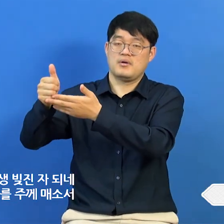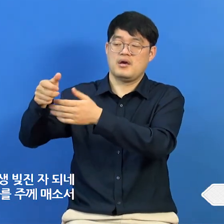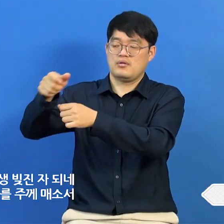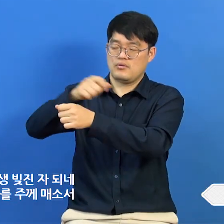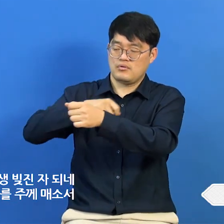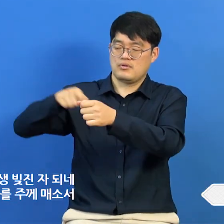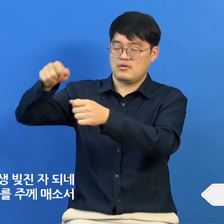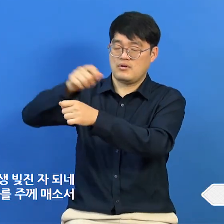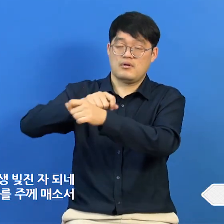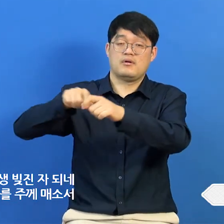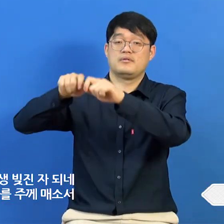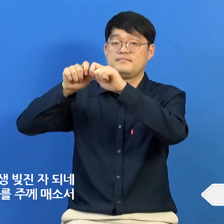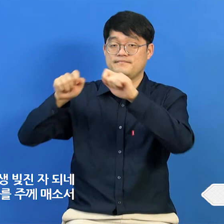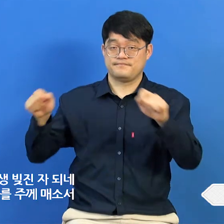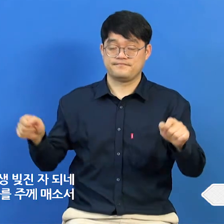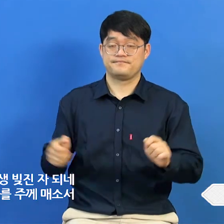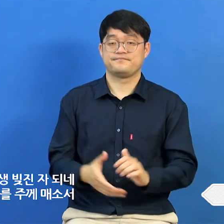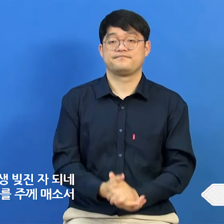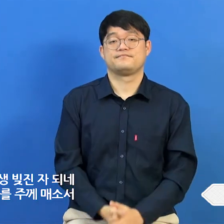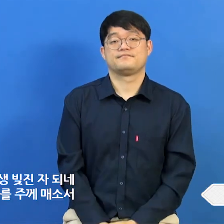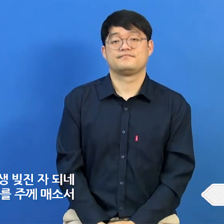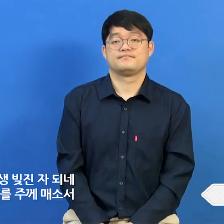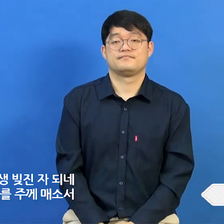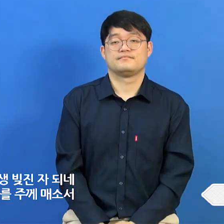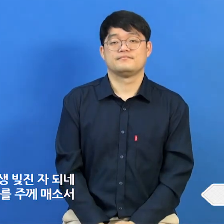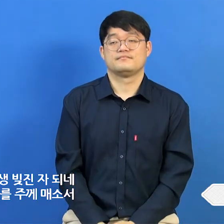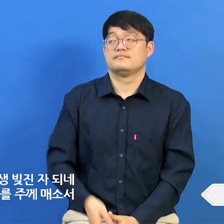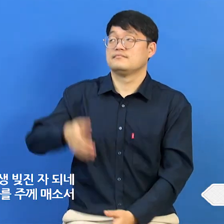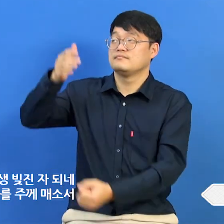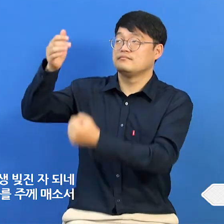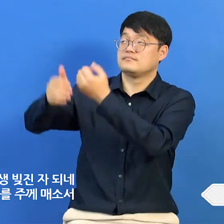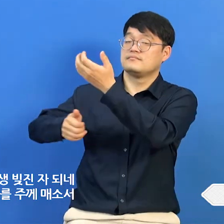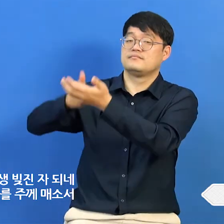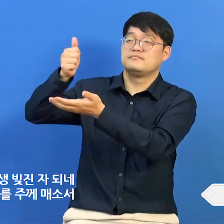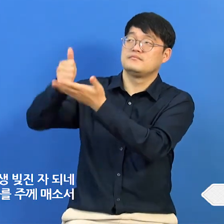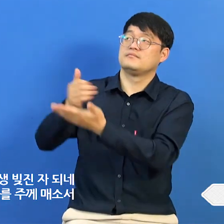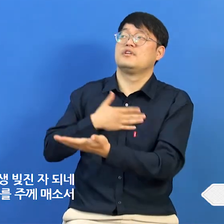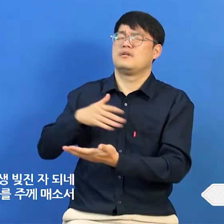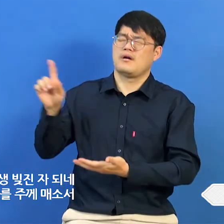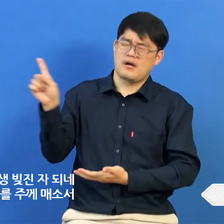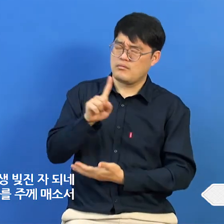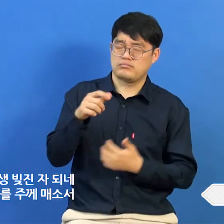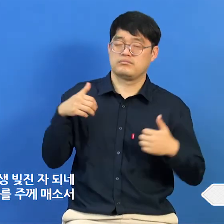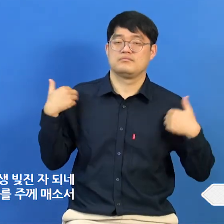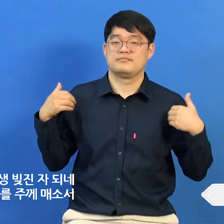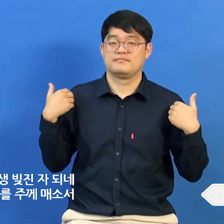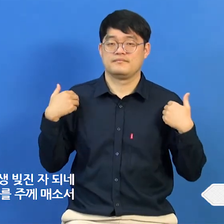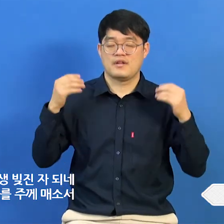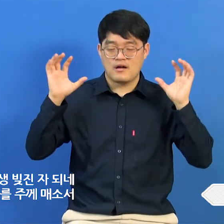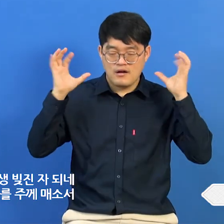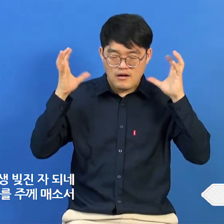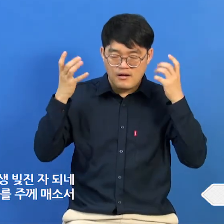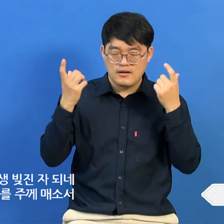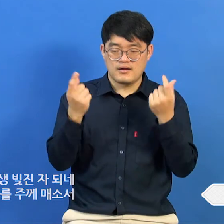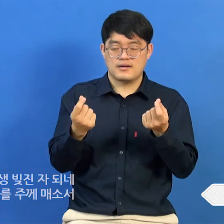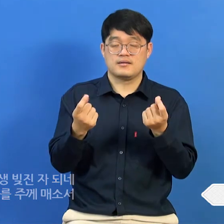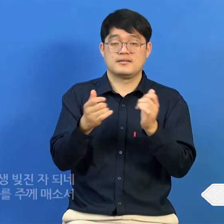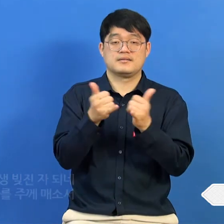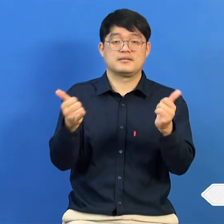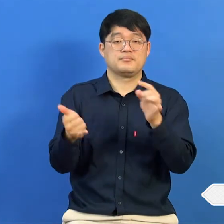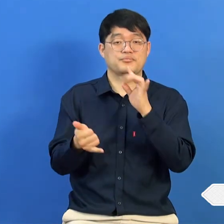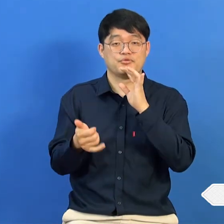주께 매소서. 하나님, 나는 아무것도 모릅니다. 어린아이 같은 자일 뿐입니다.